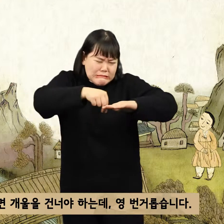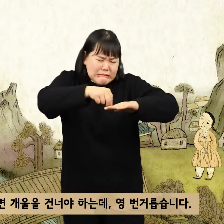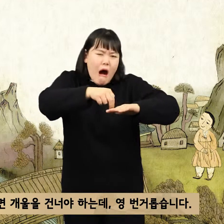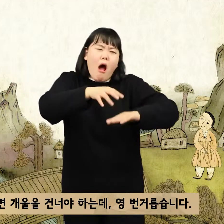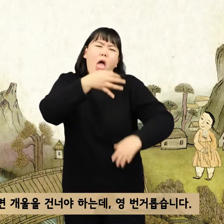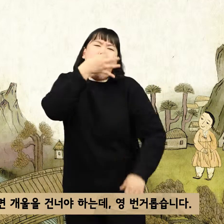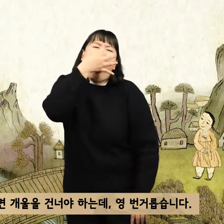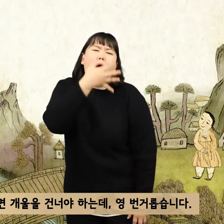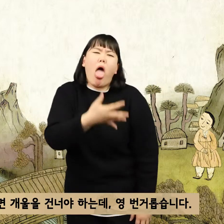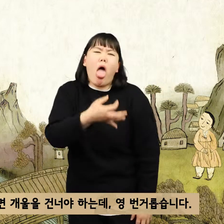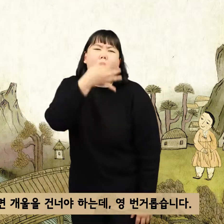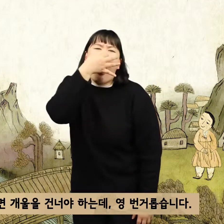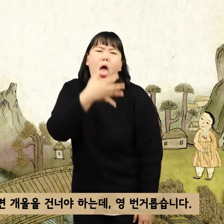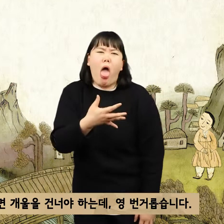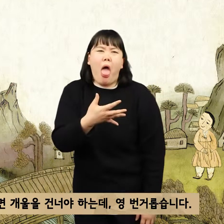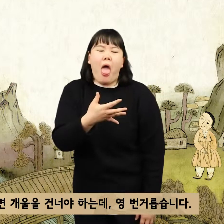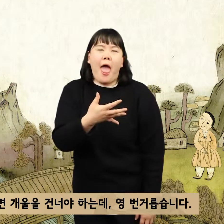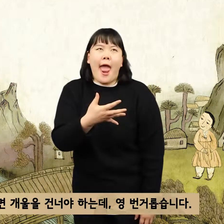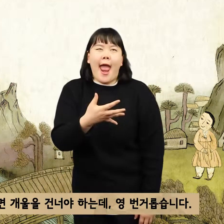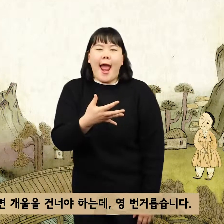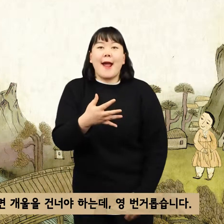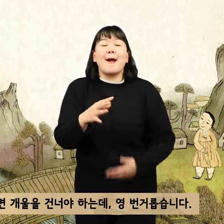번거롭습니다.